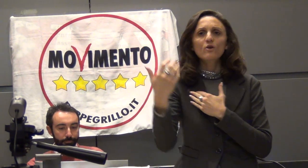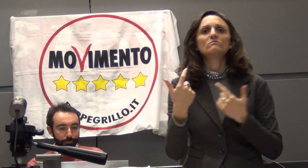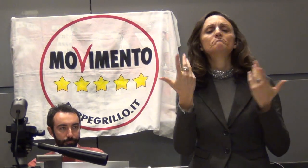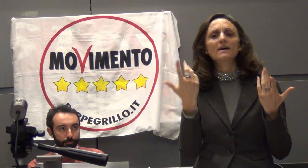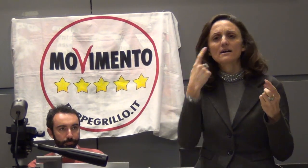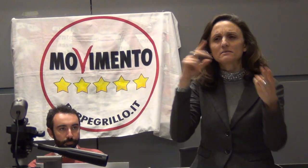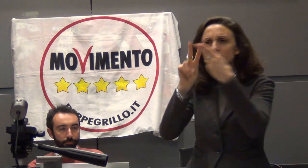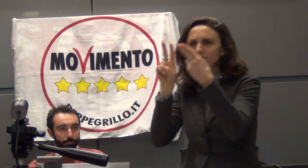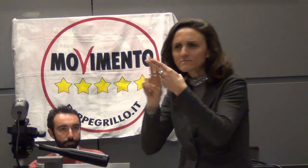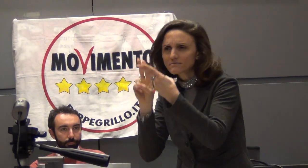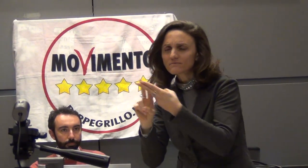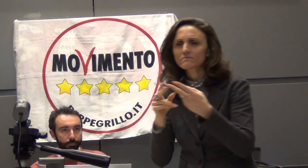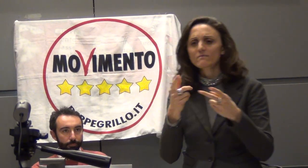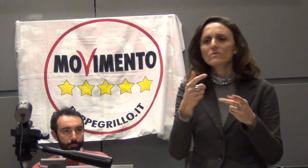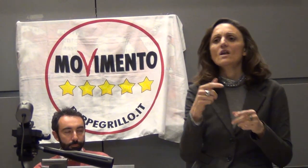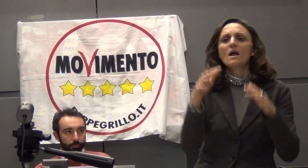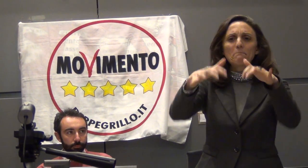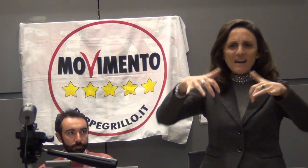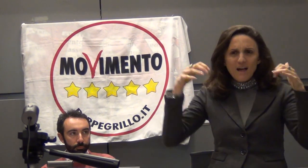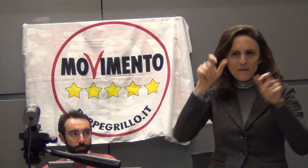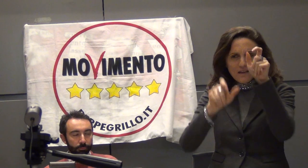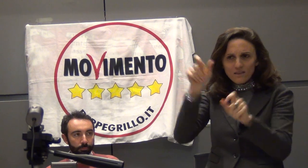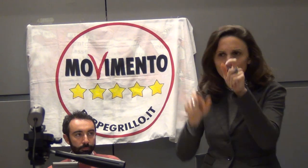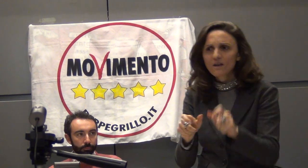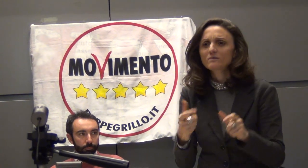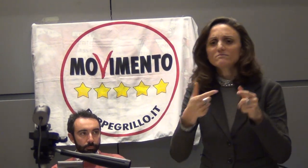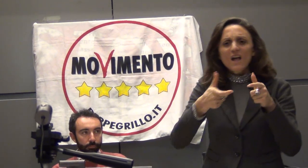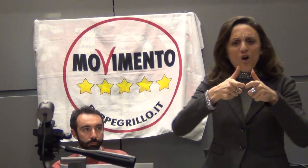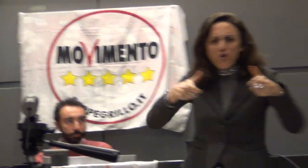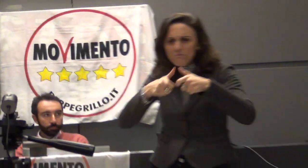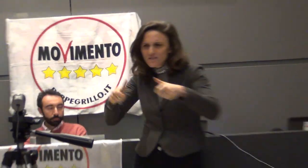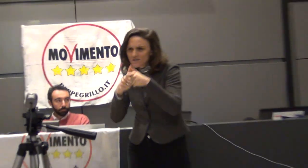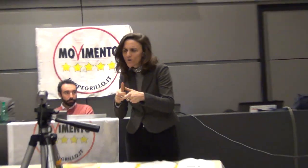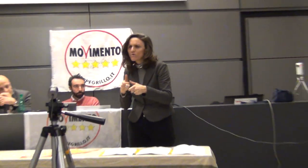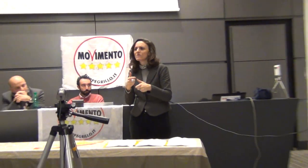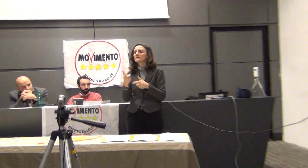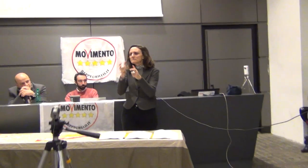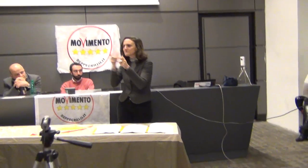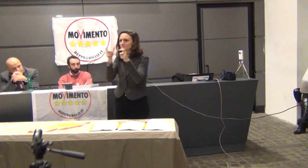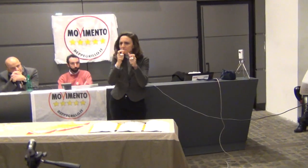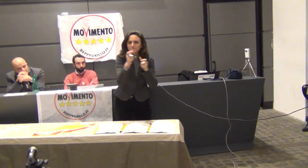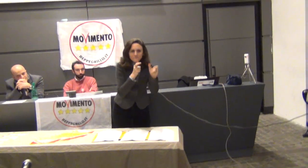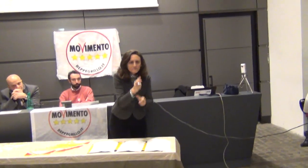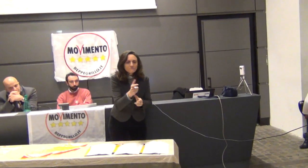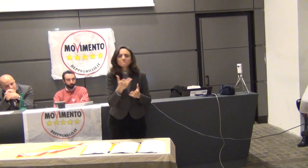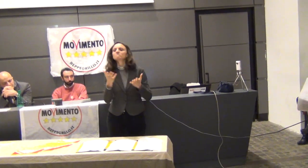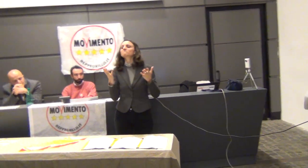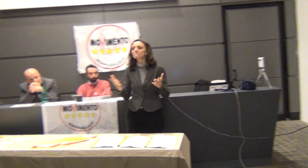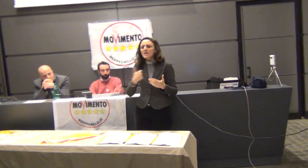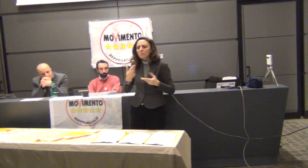lingua dei segni e il riconoscimento. Io ho già incontrato anche in Parlamento altre persone, in Commissione, abbiamo avuto modo